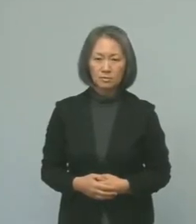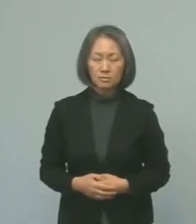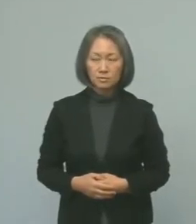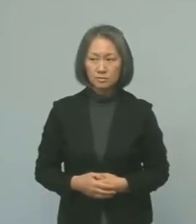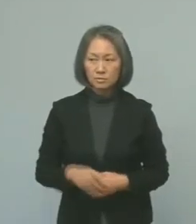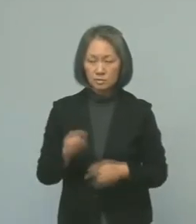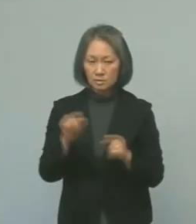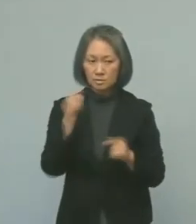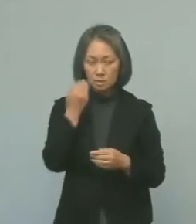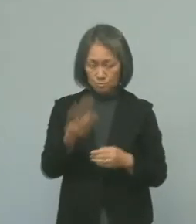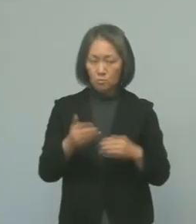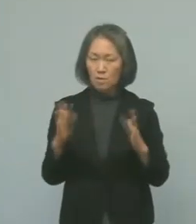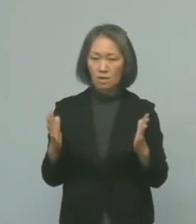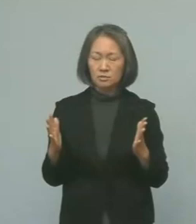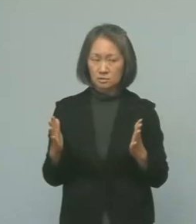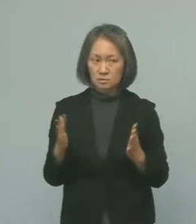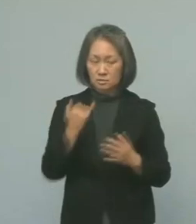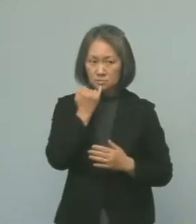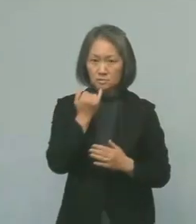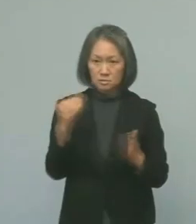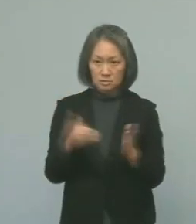よろしいですか。